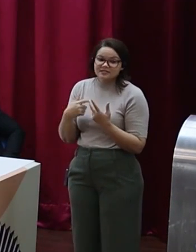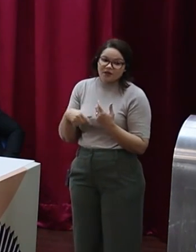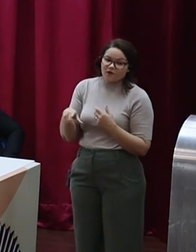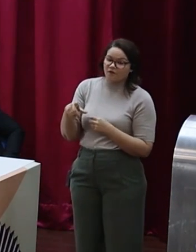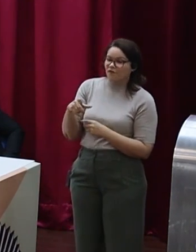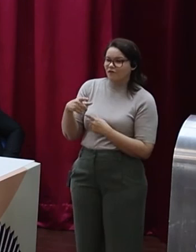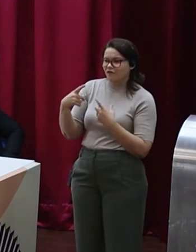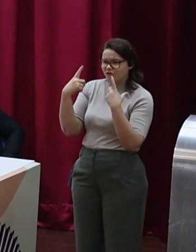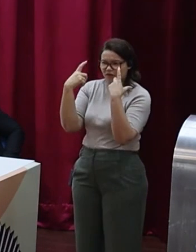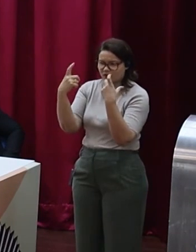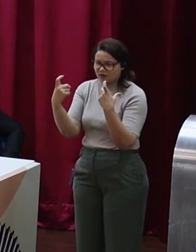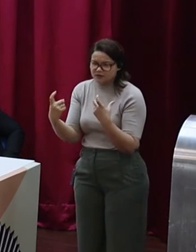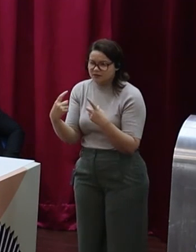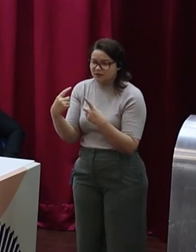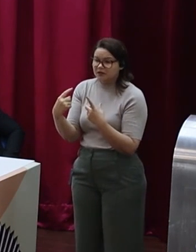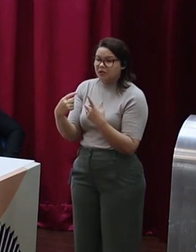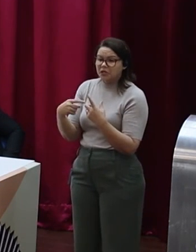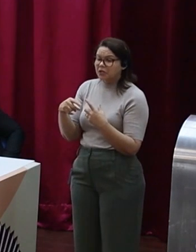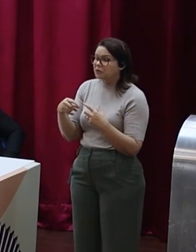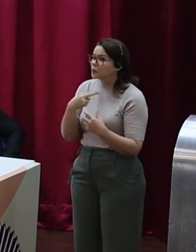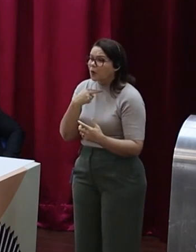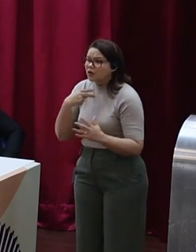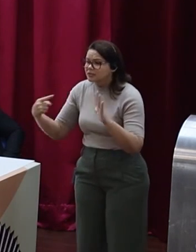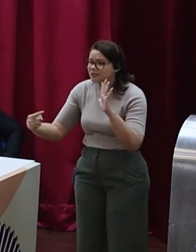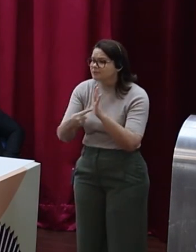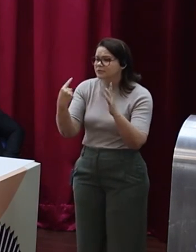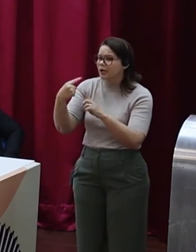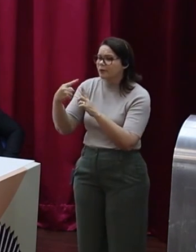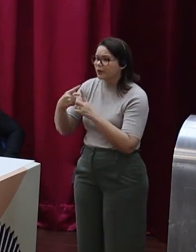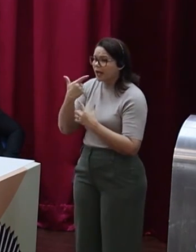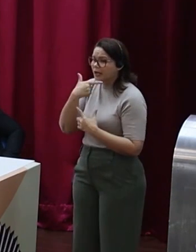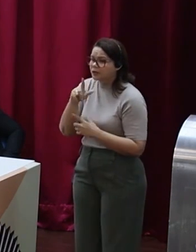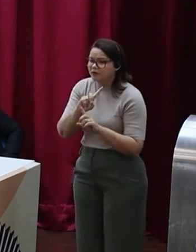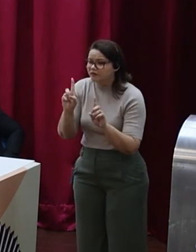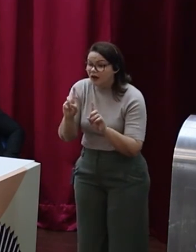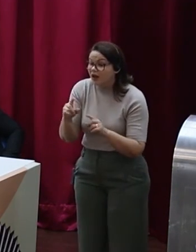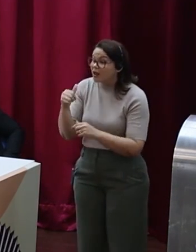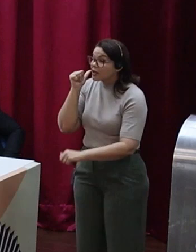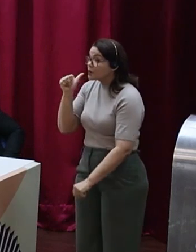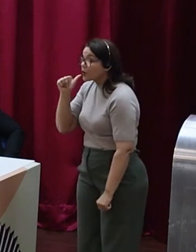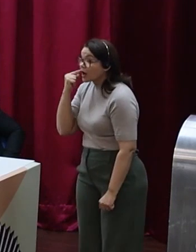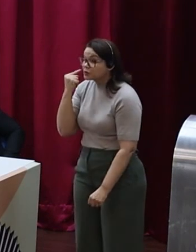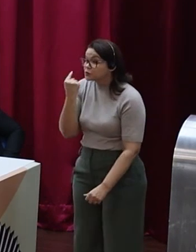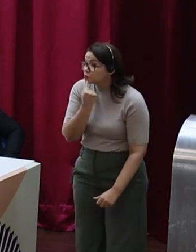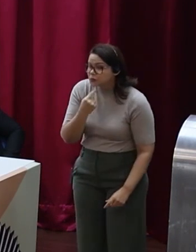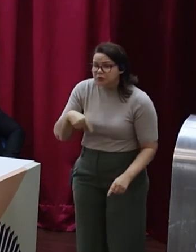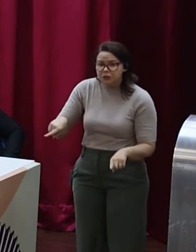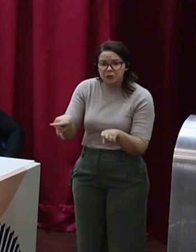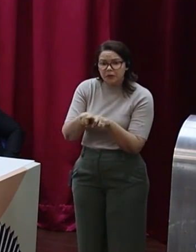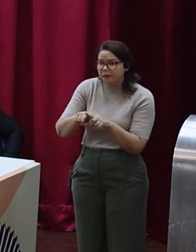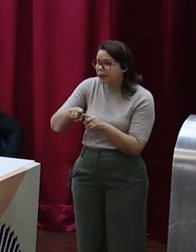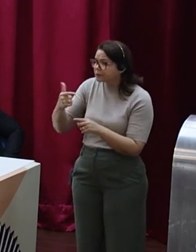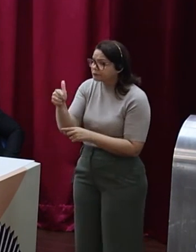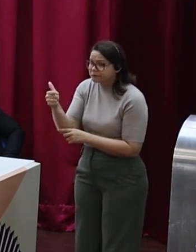a língua do colonizador, e que mulheres surdas também não têm tradução, né? Quando elas